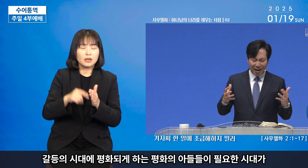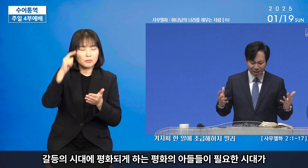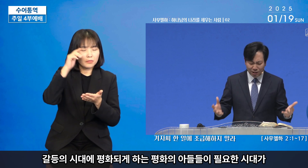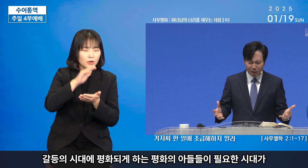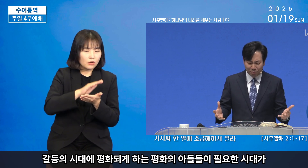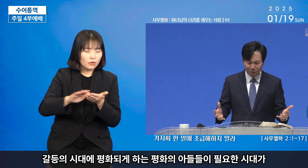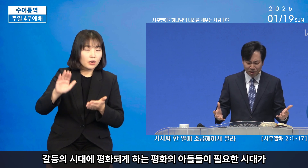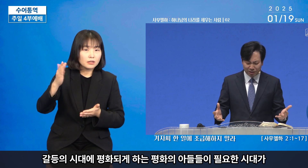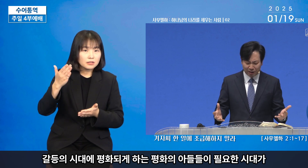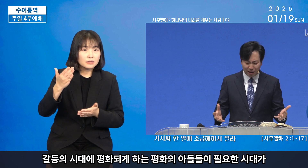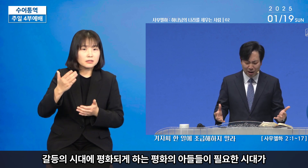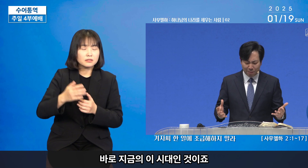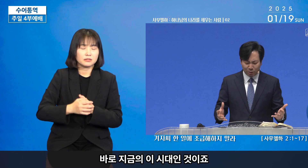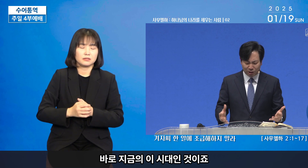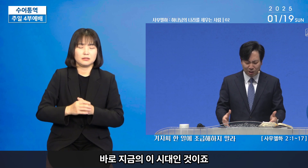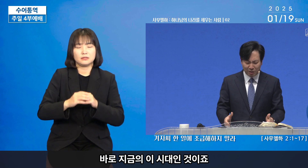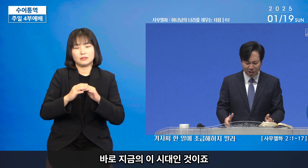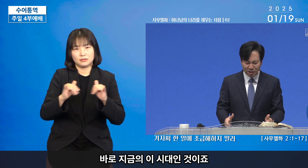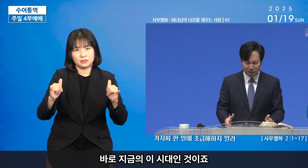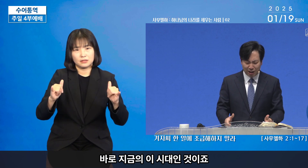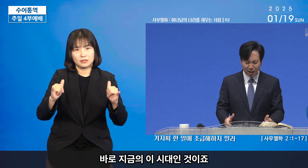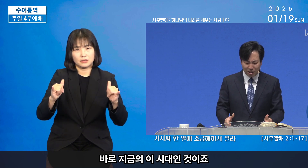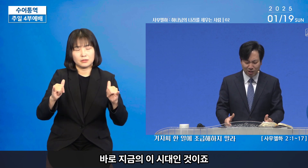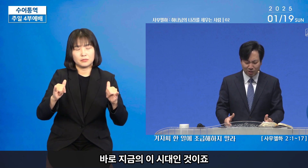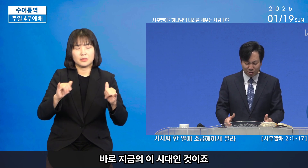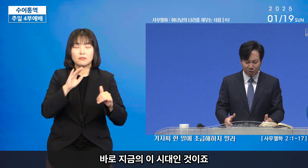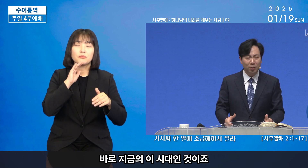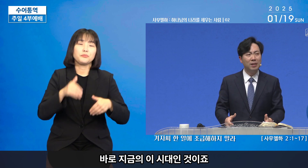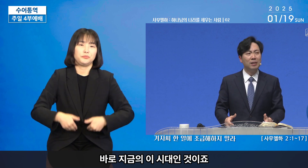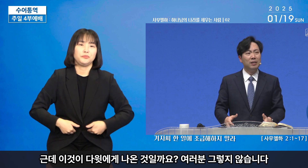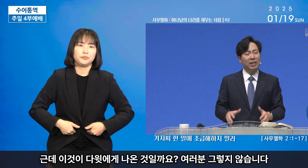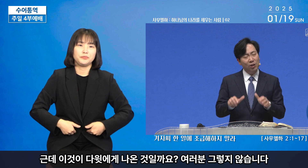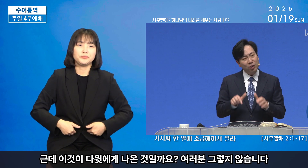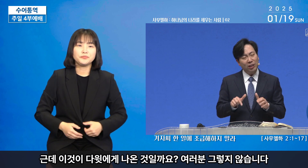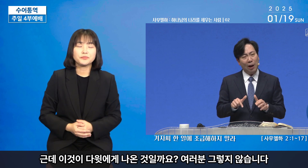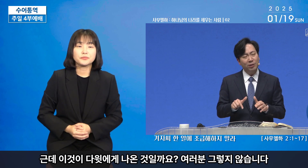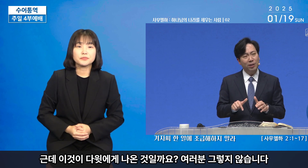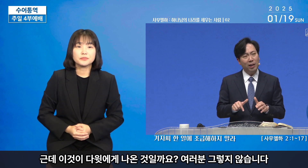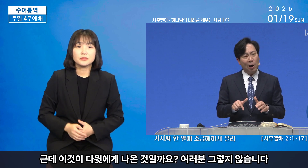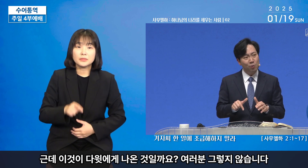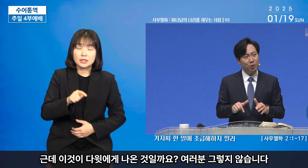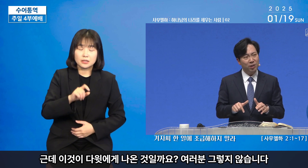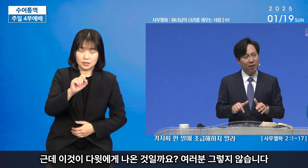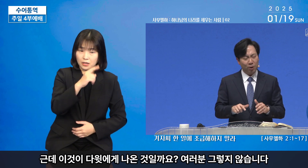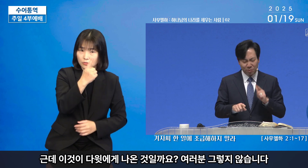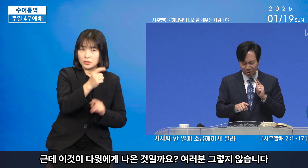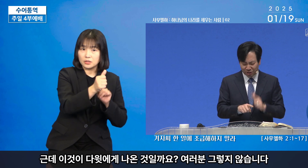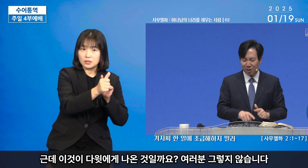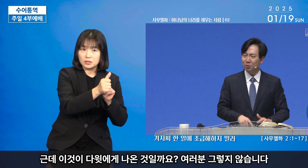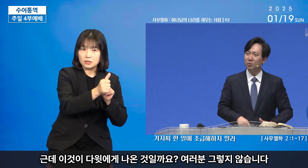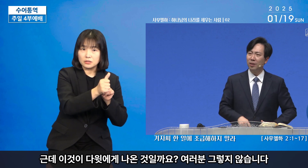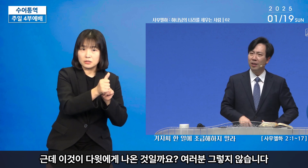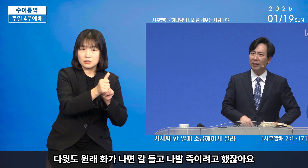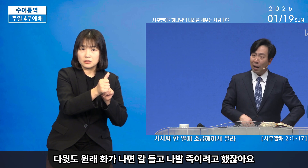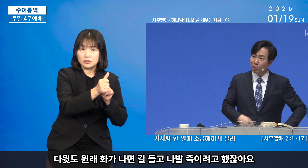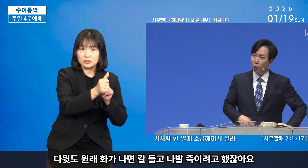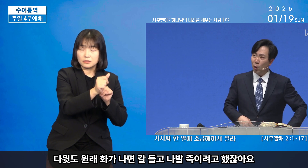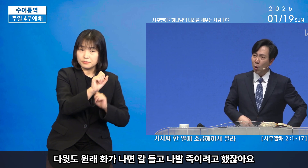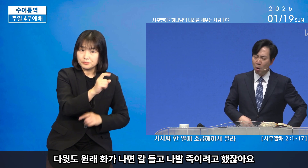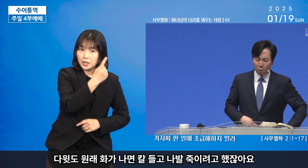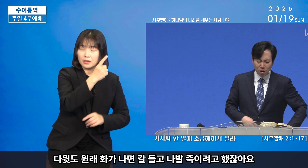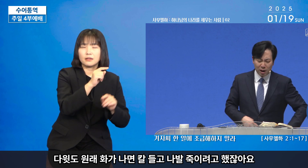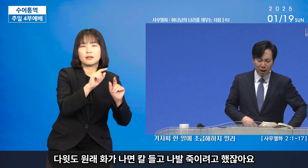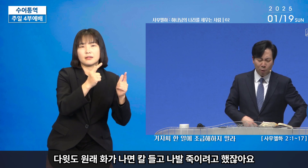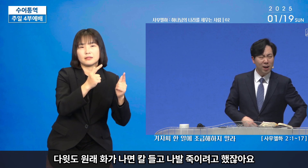평화의 아들들이 필요한 시대가 바로 지금의 이 시대에 있는 것이죠. 근데 이것이 다윗에게 나온 것일까요? 여러분, 그렇지 않습니다.